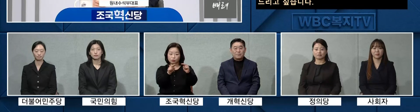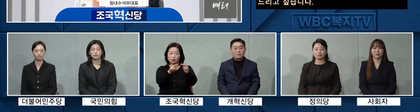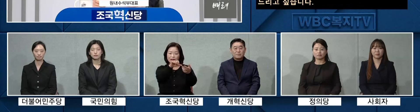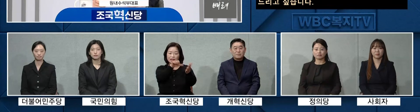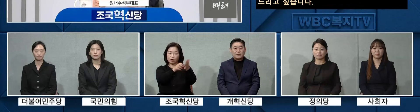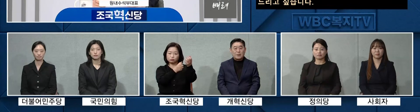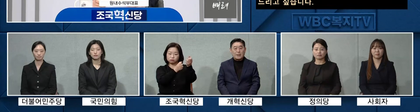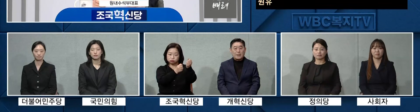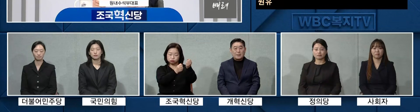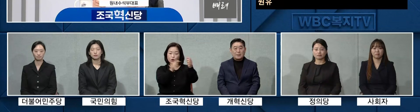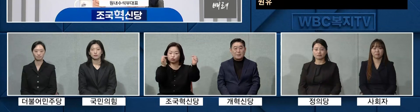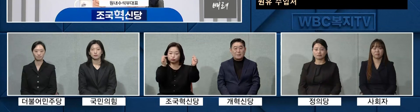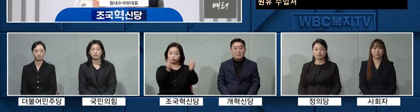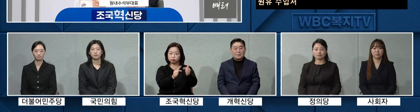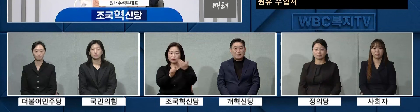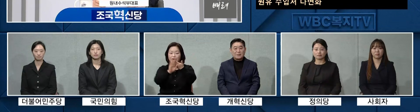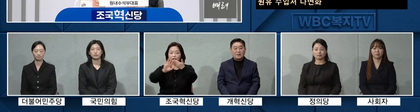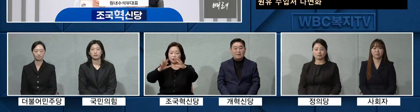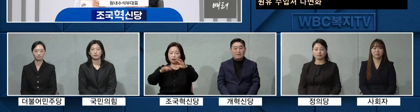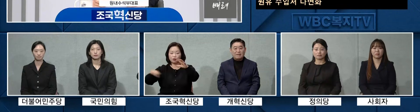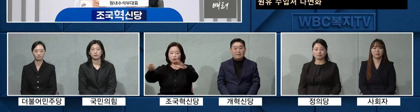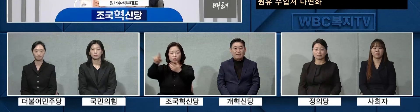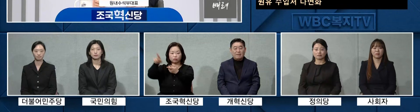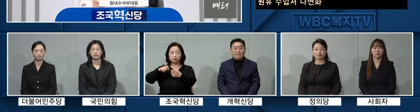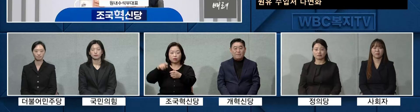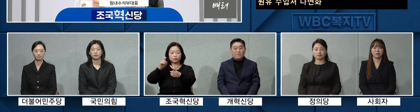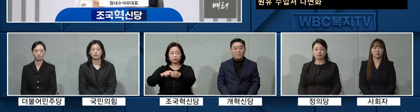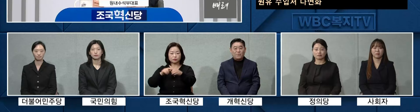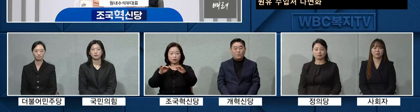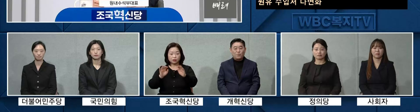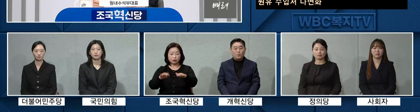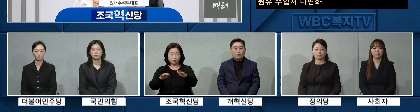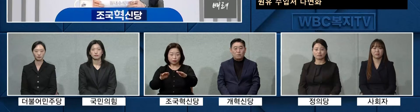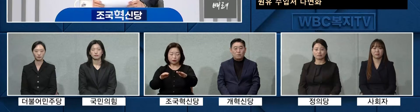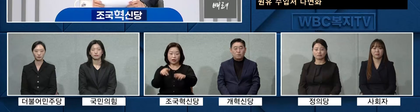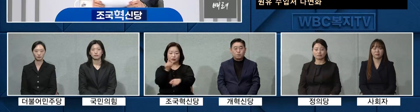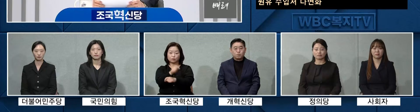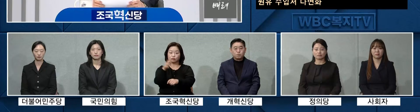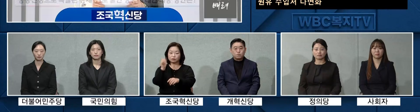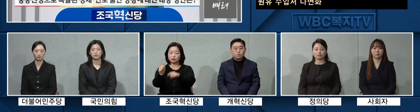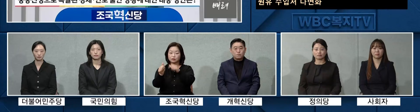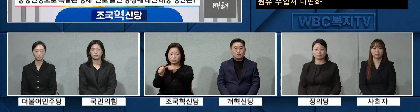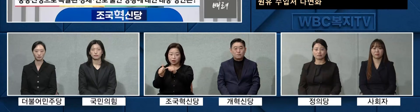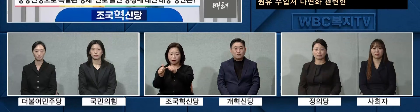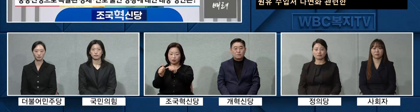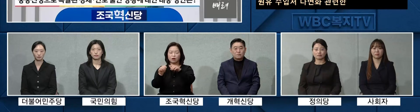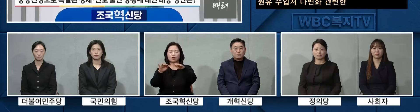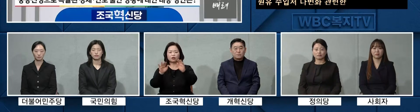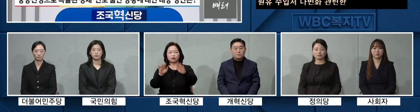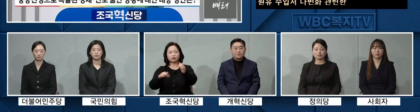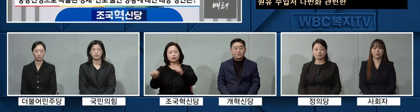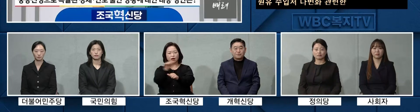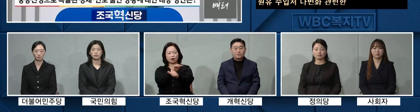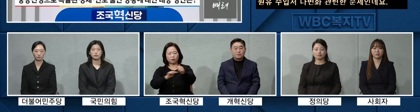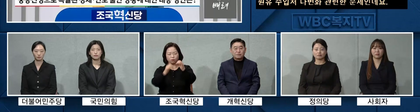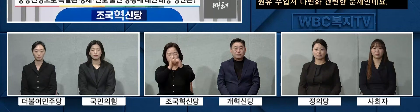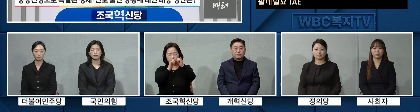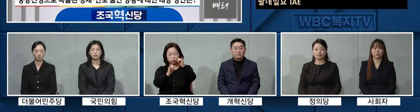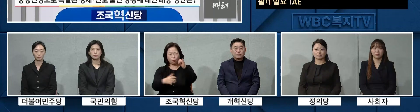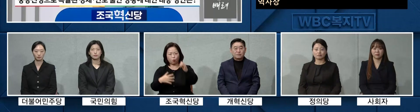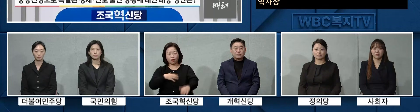문제인데요. 파테 피롤 IEA 사무총장은 이번 중동 전쟁의 역사상 최악의 위기를 초래하고 있다고